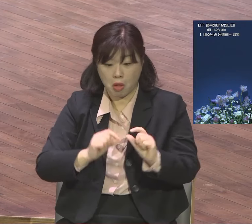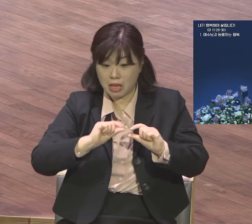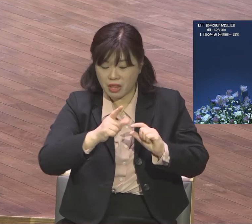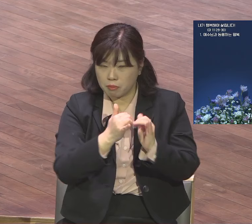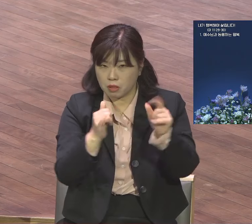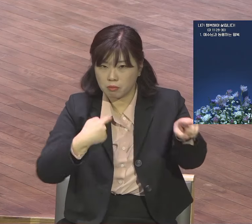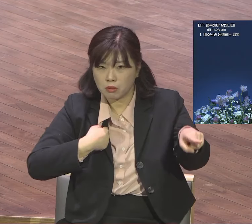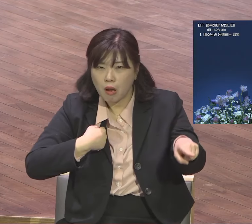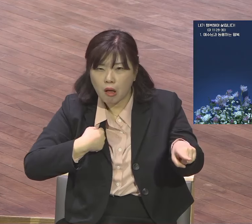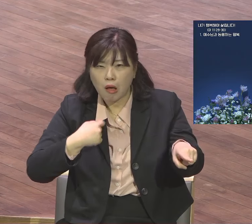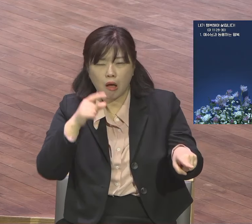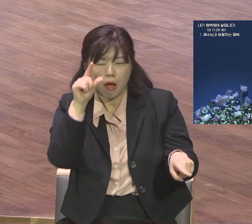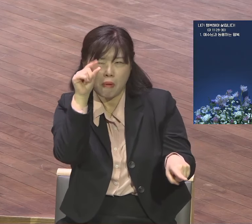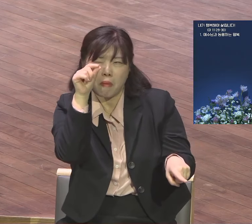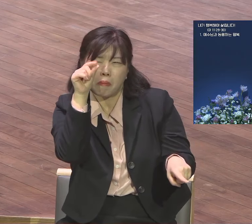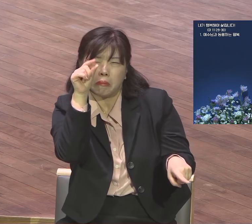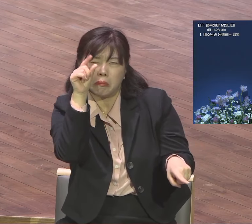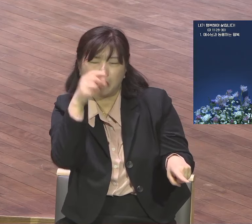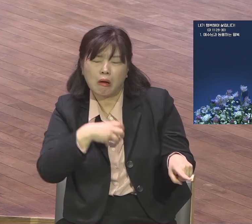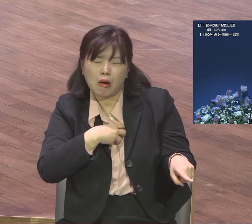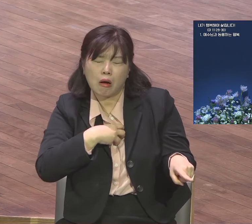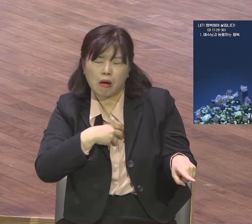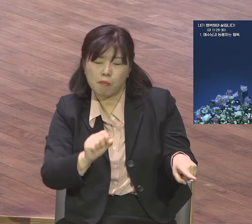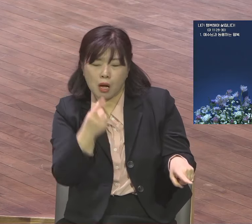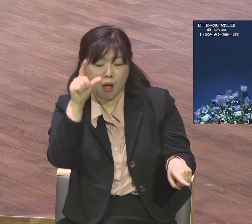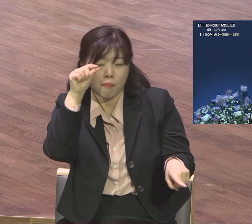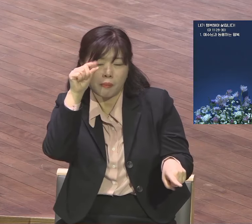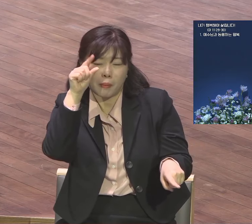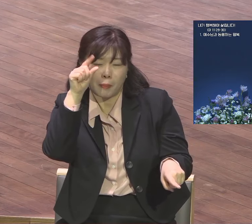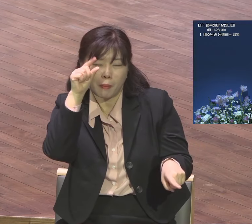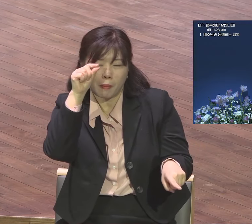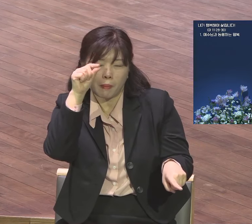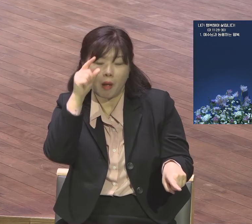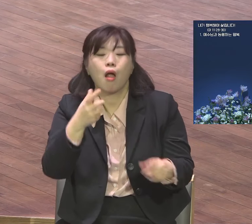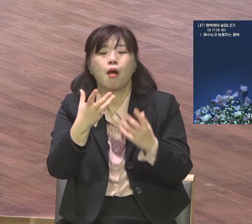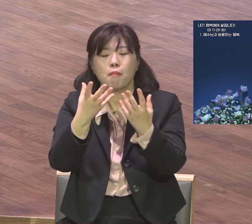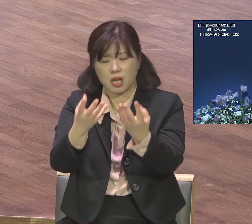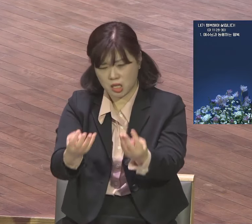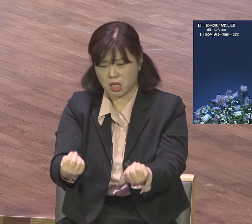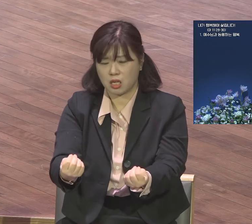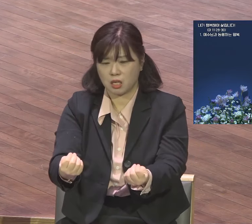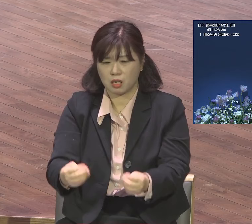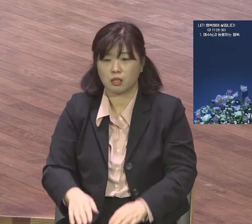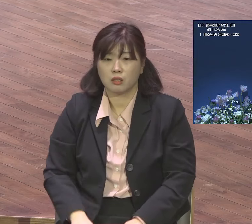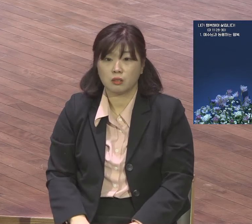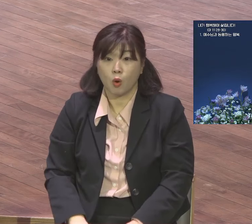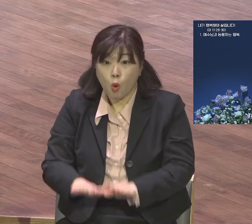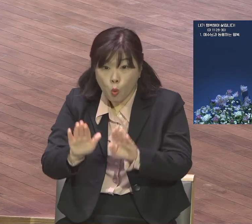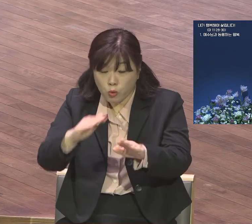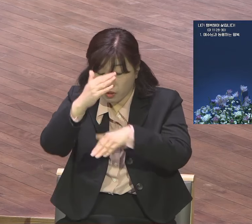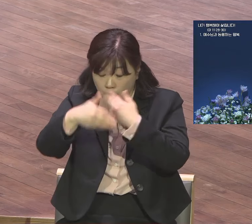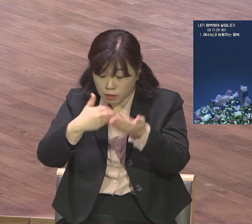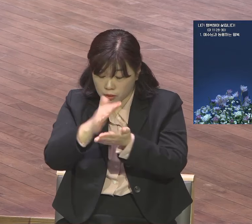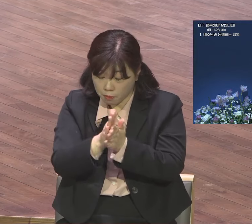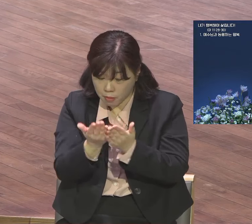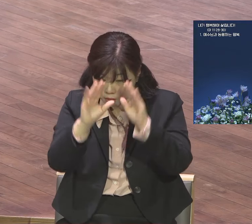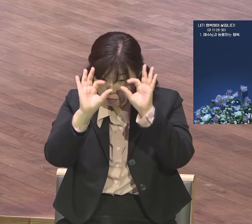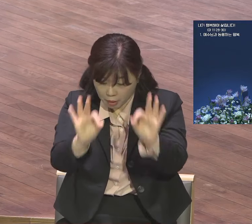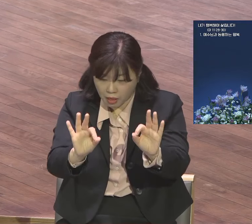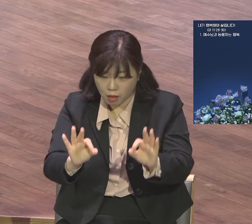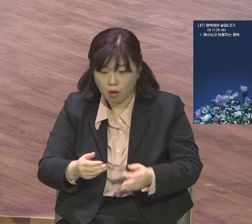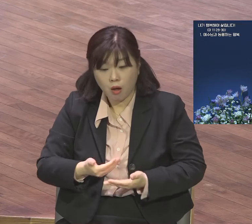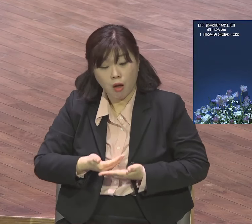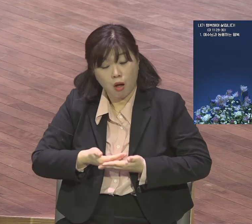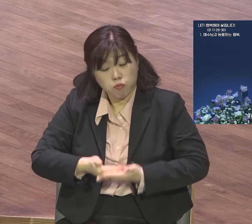인생의 각종 짐으로 고통받고 있는 자들을 향해 이렇게 답을 주십니다. 수고하고 무거운 짐진 자들아 다 내게로